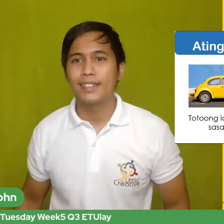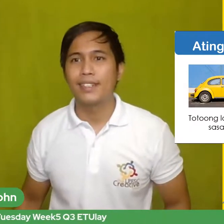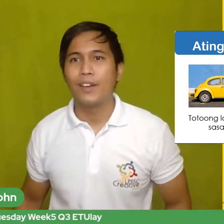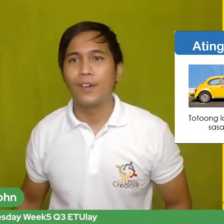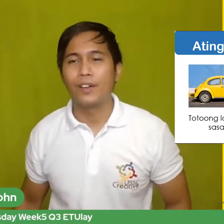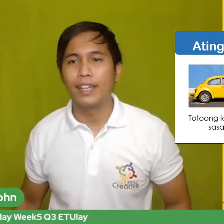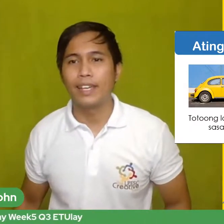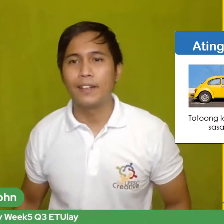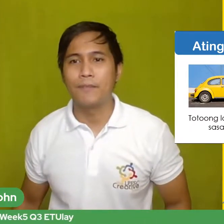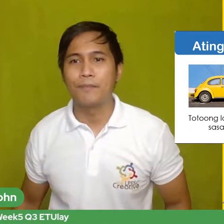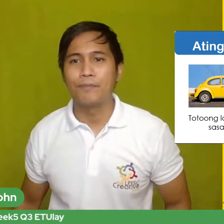Okay.